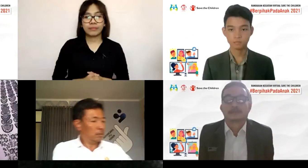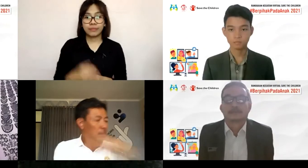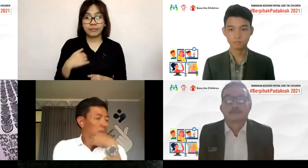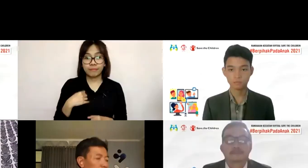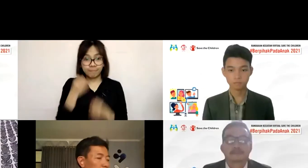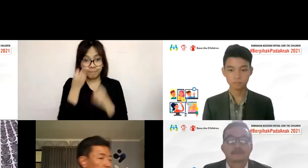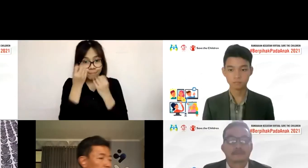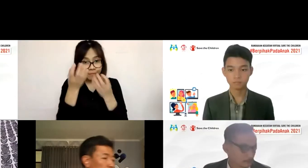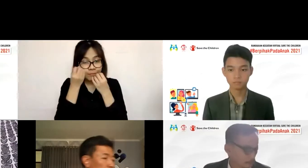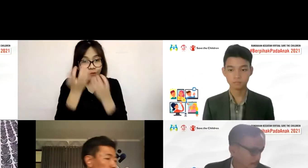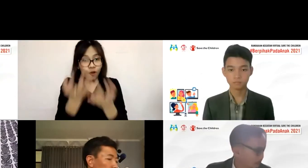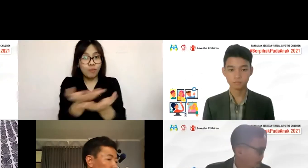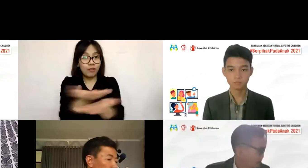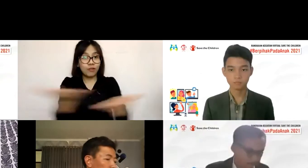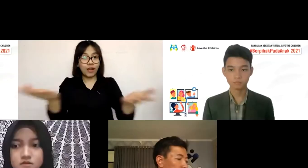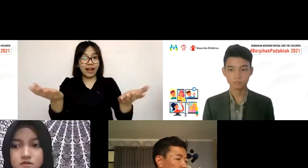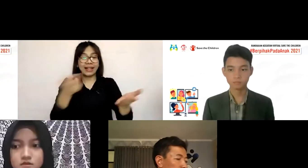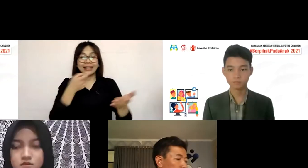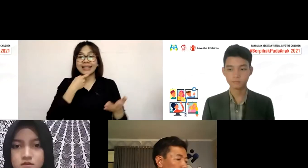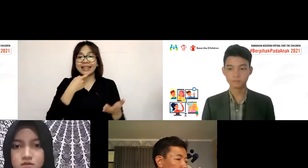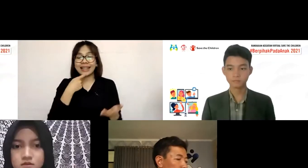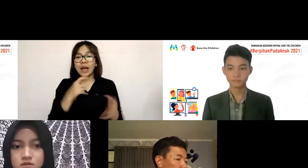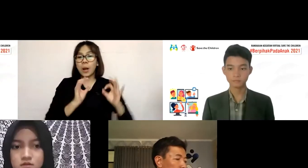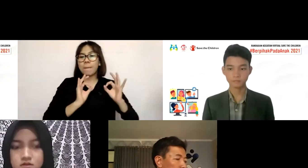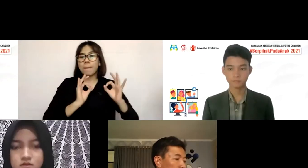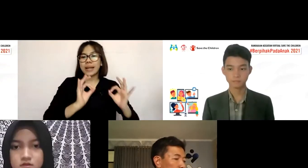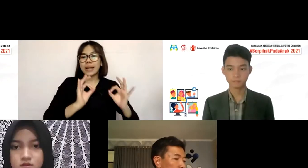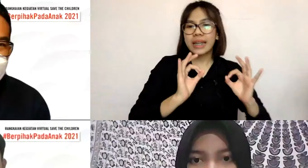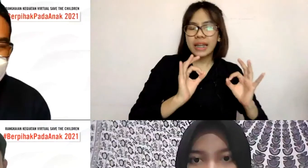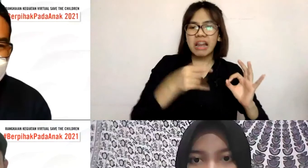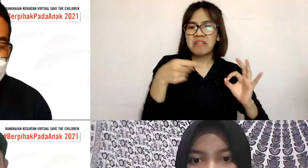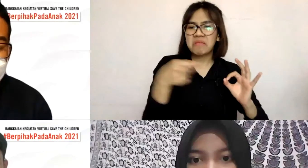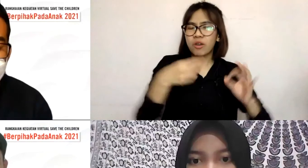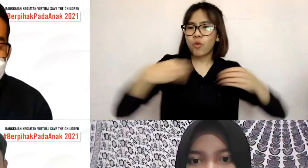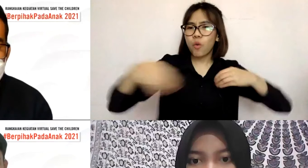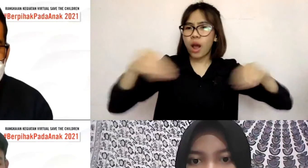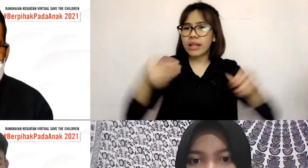atau beberapa informasi mengenai pendidikan yang berkualitas. Ini